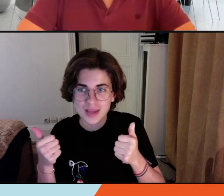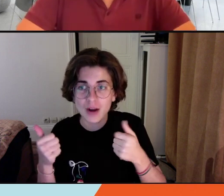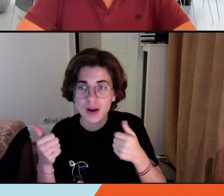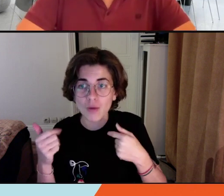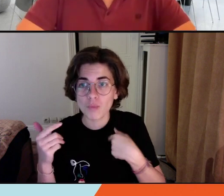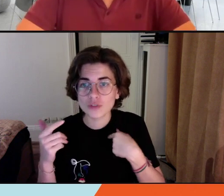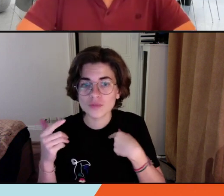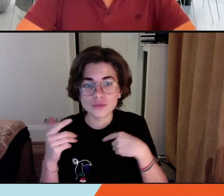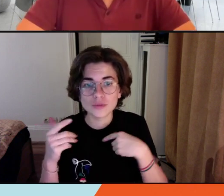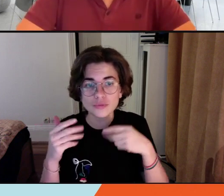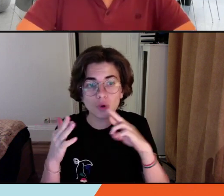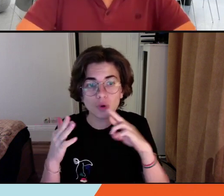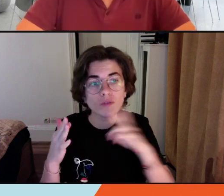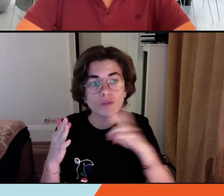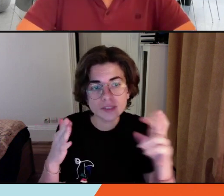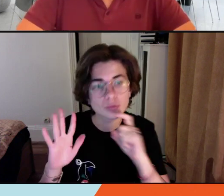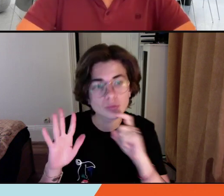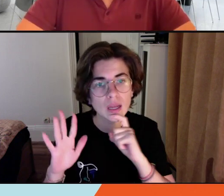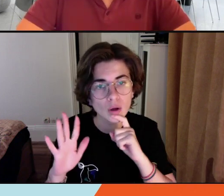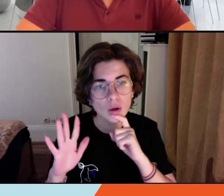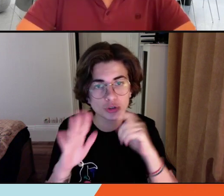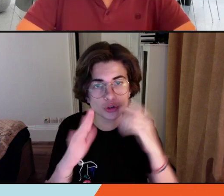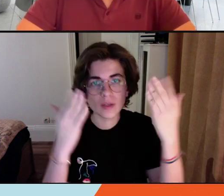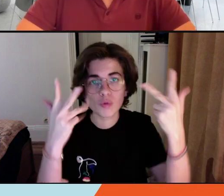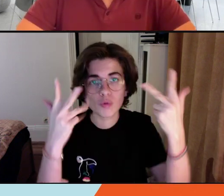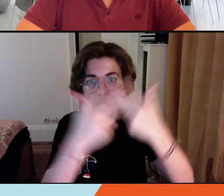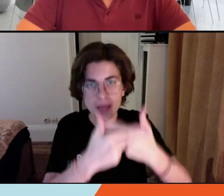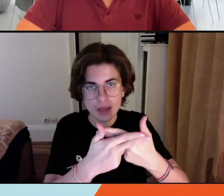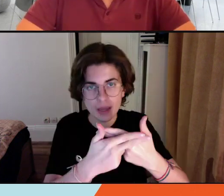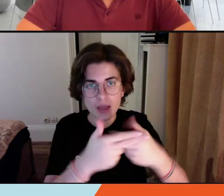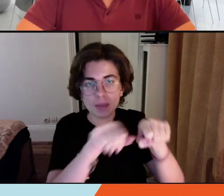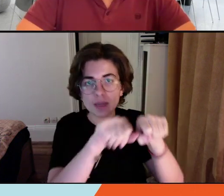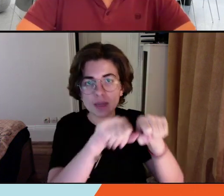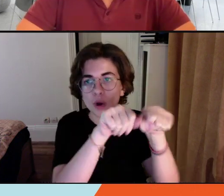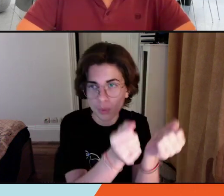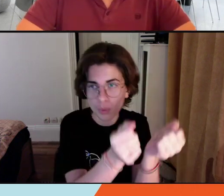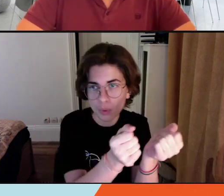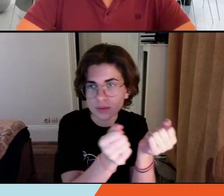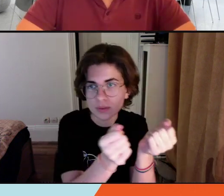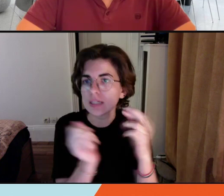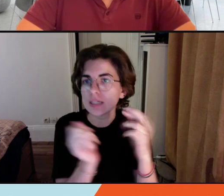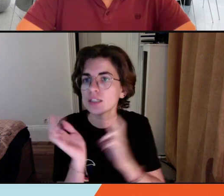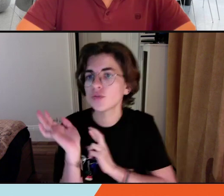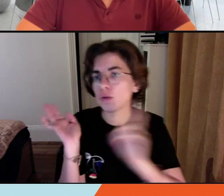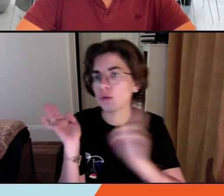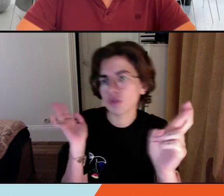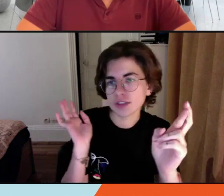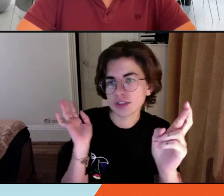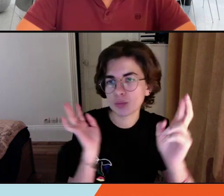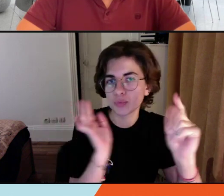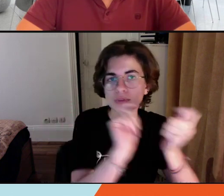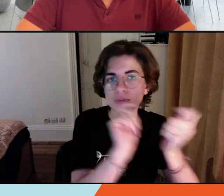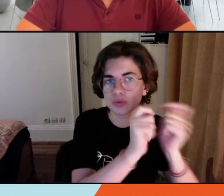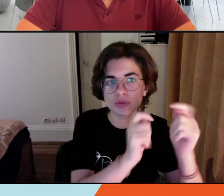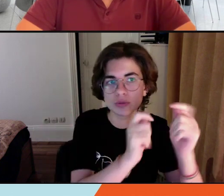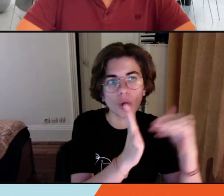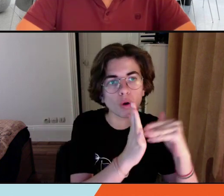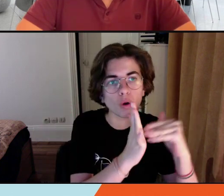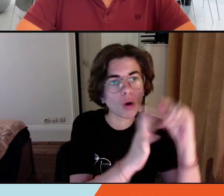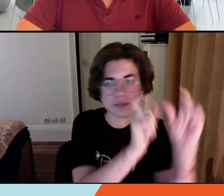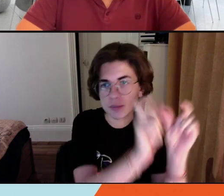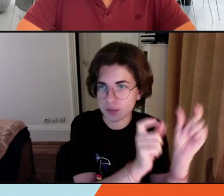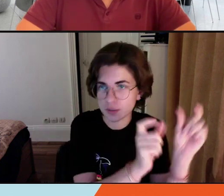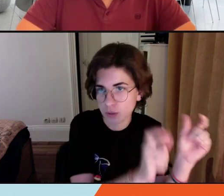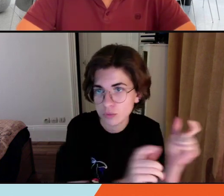je vais juste revenir tout à l'heure, je vais couper, mettre en pause, et je vais revenir pour discuter encore avec des